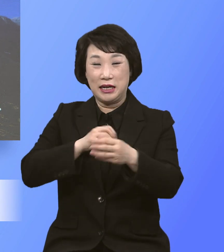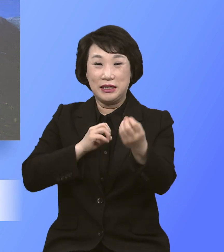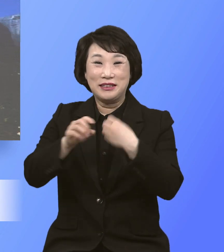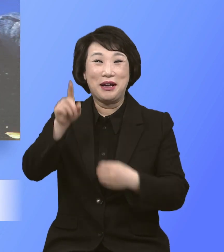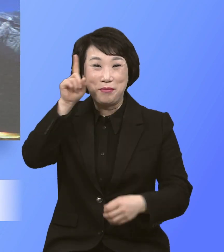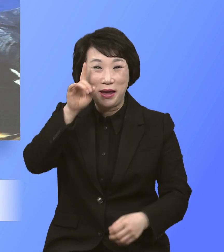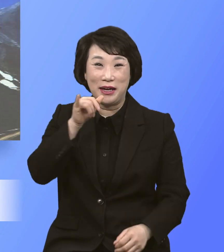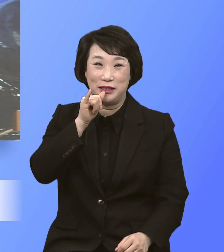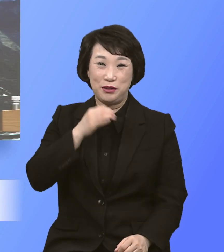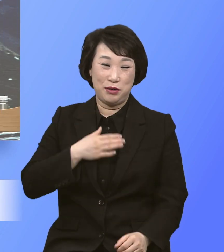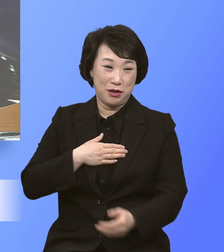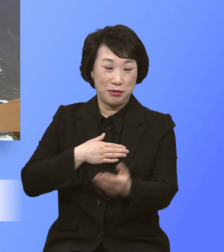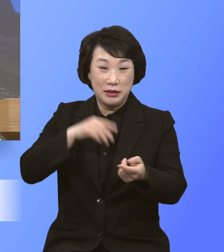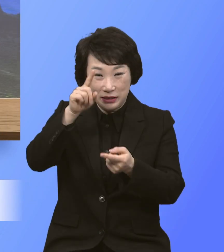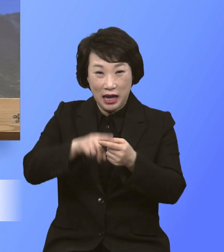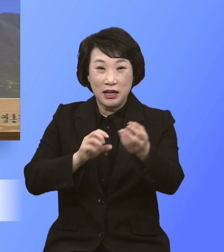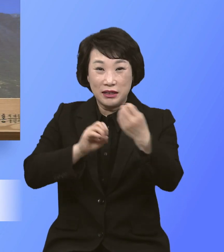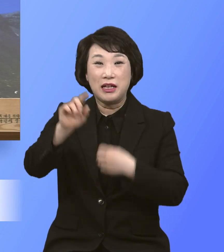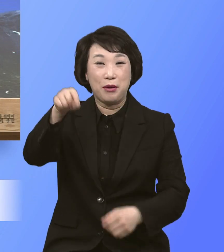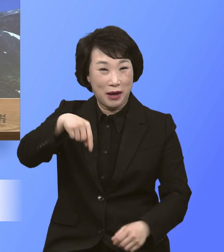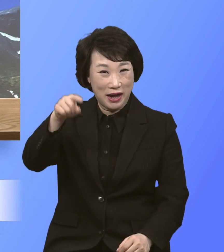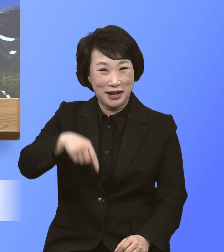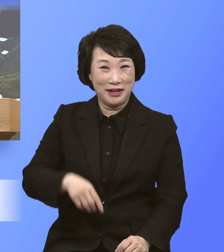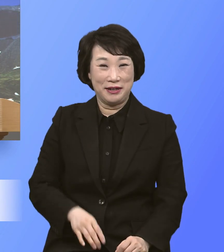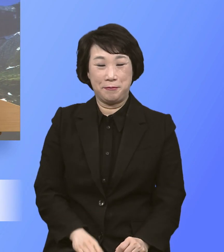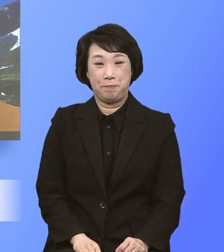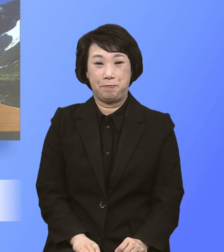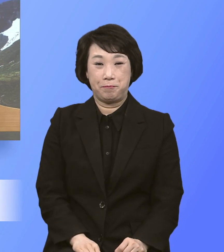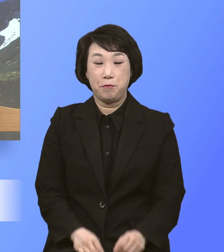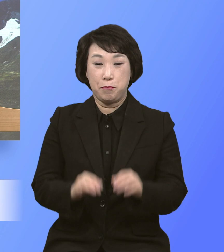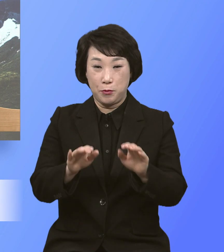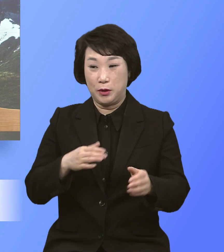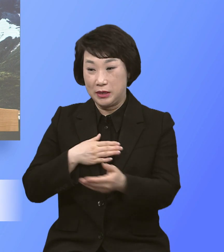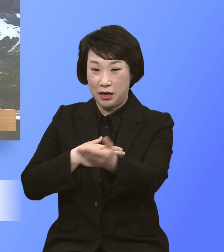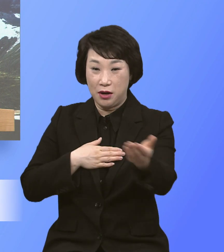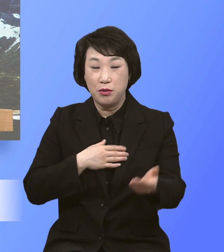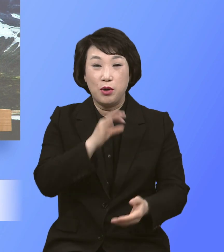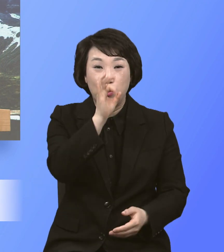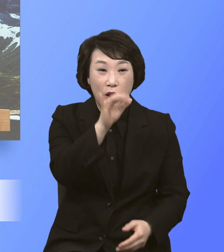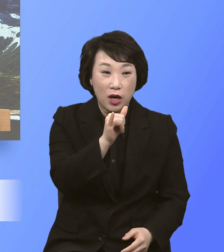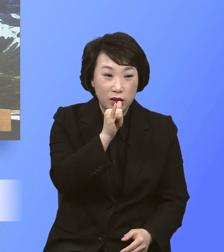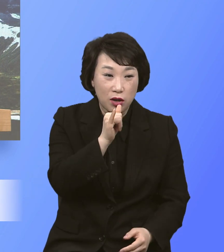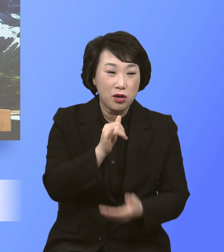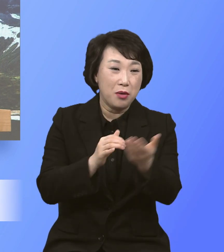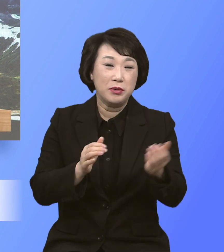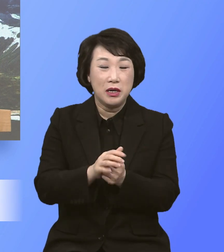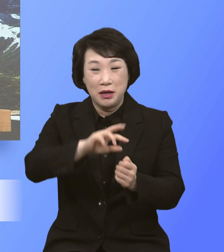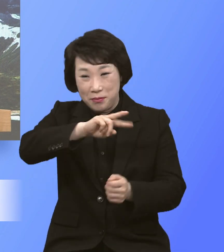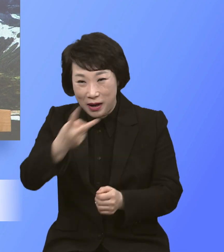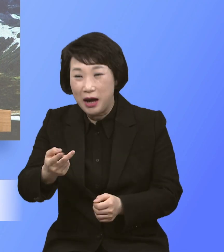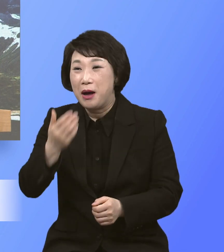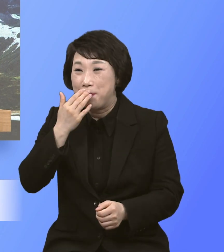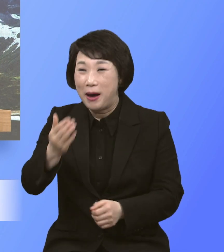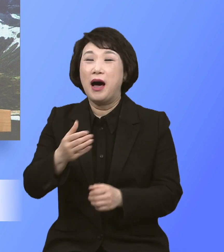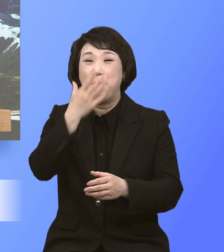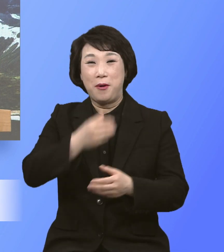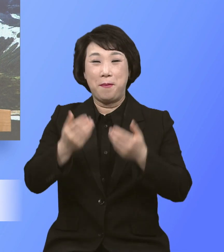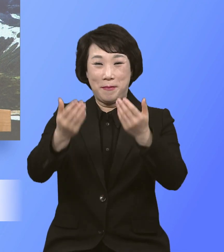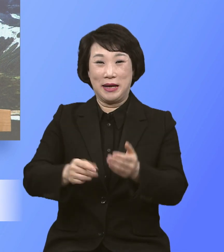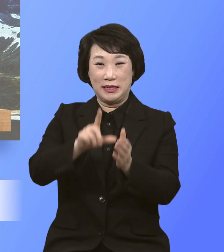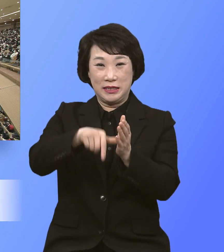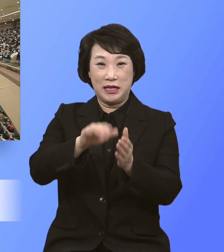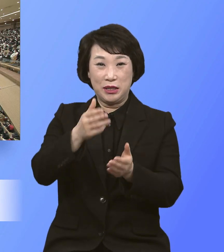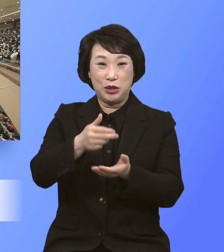것이요 그대로 될 것입니다. 오늘 여러분의 불가능이 가능해지는 축복의 시간 되기를 주님의